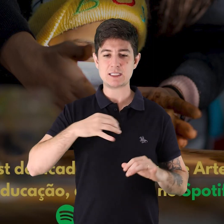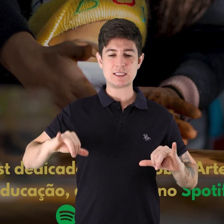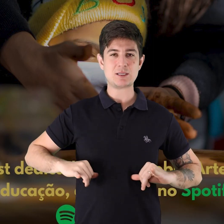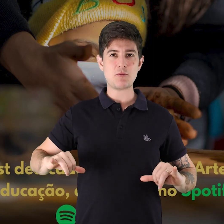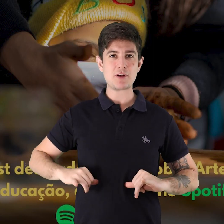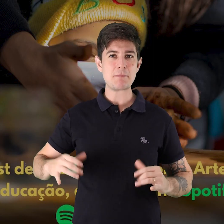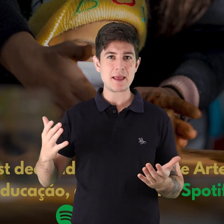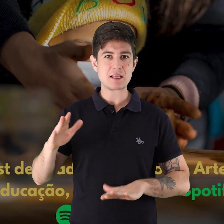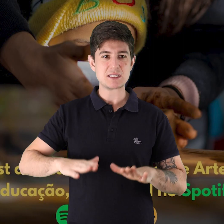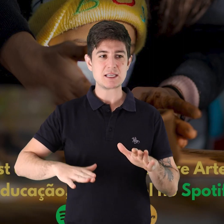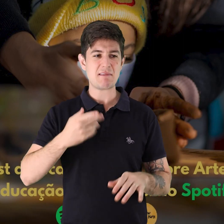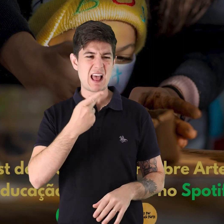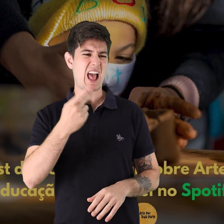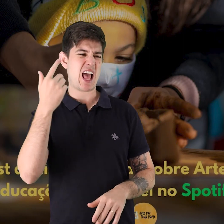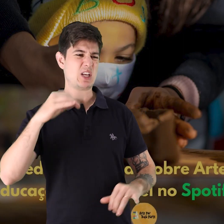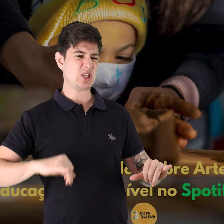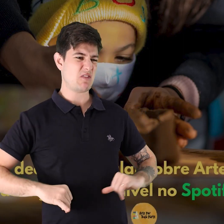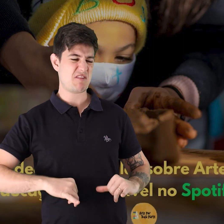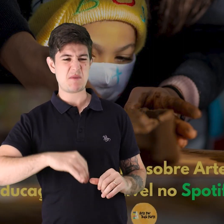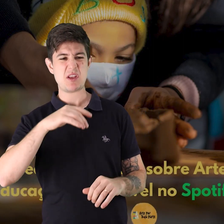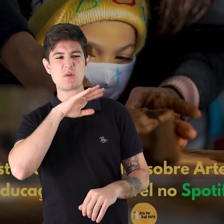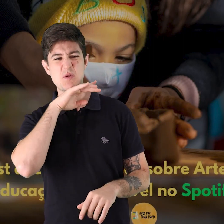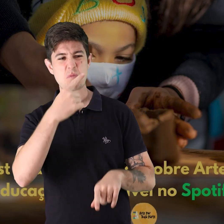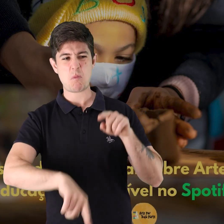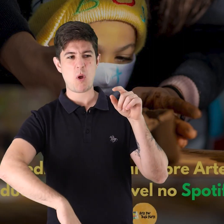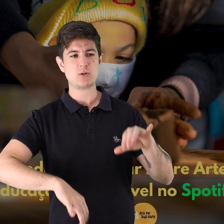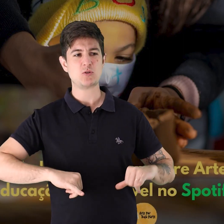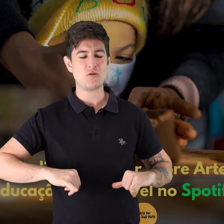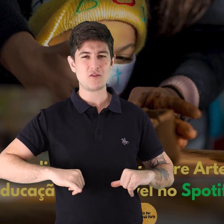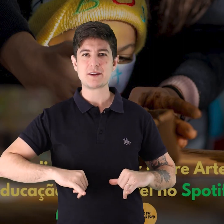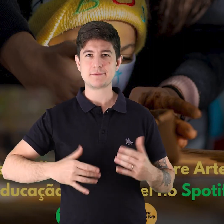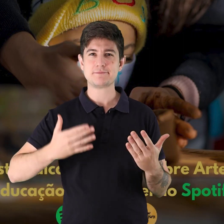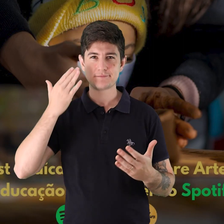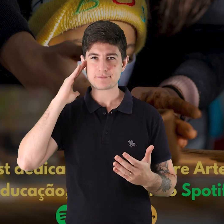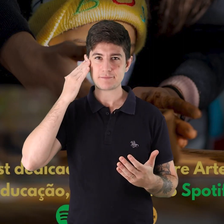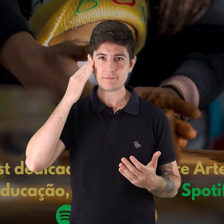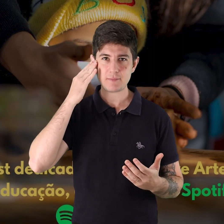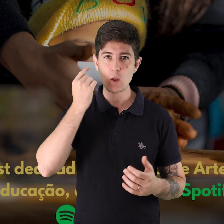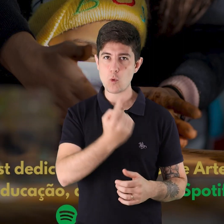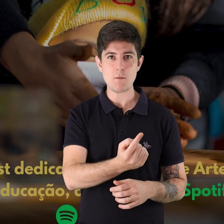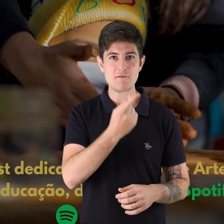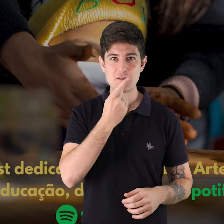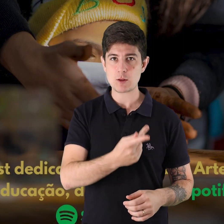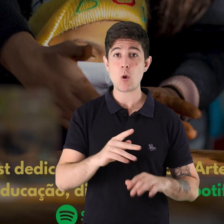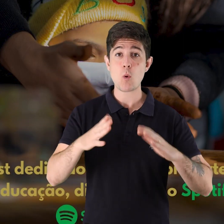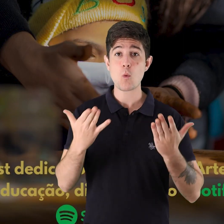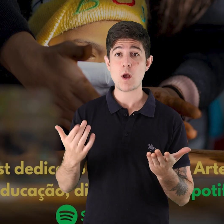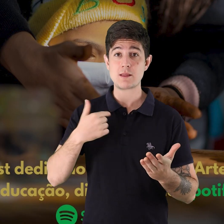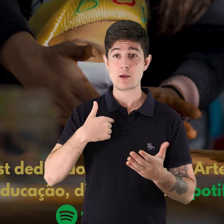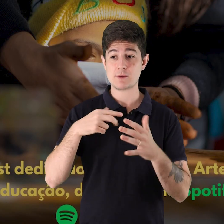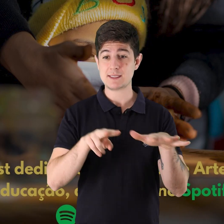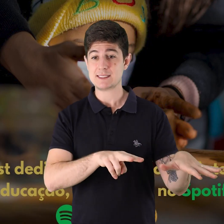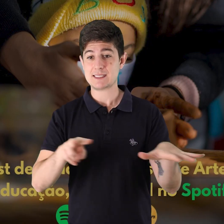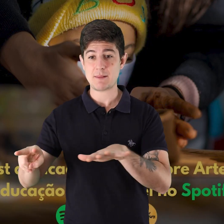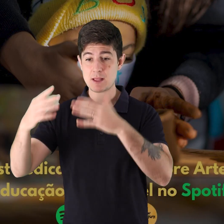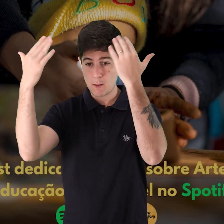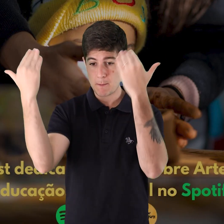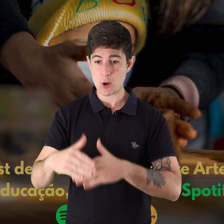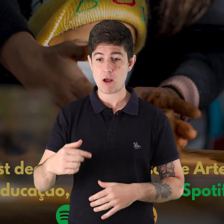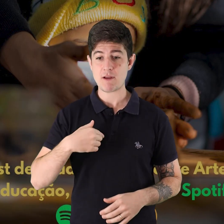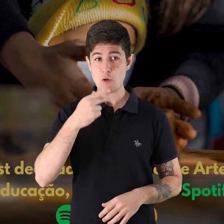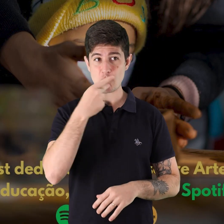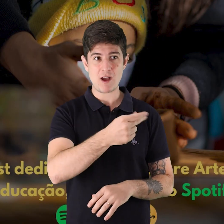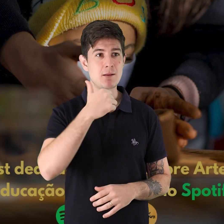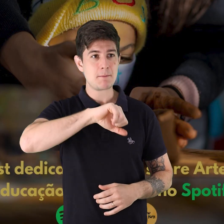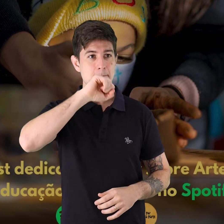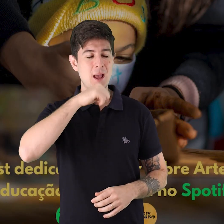de sofrimento validado. O que isso significa? Uma delas deu como exemplo, olha, quando eu tô na semana de prova, eu falo para